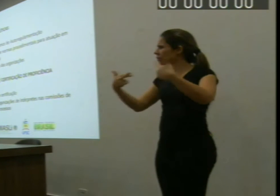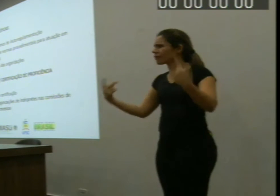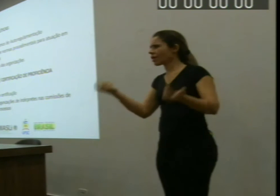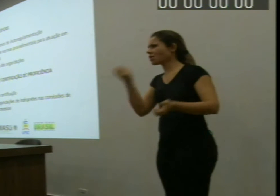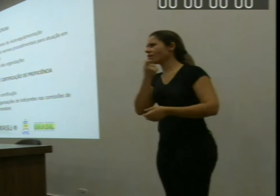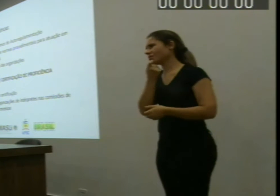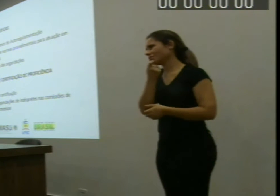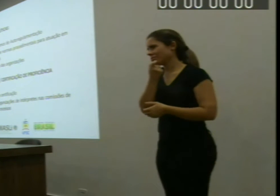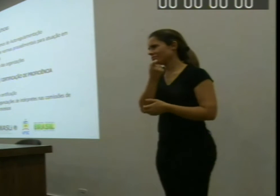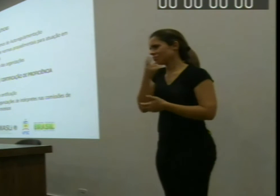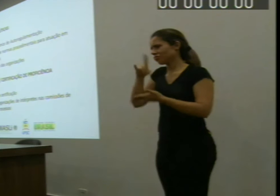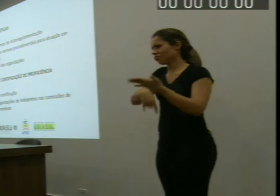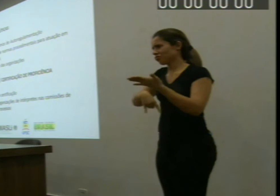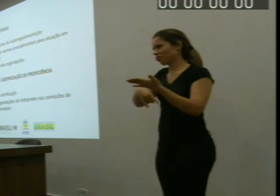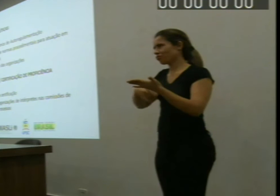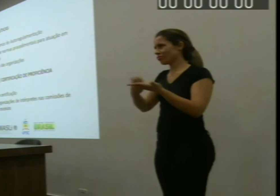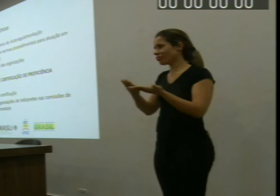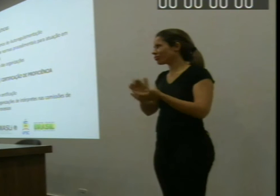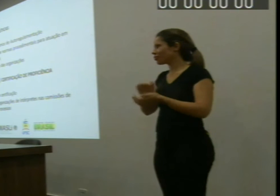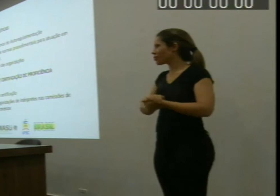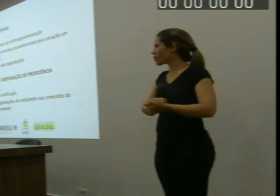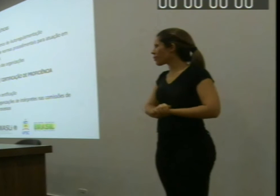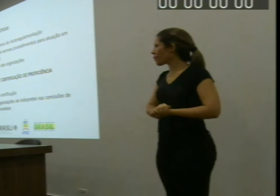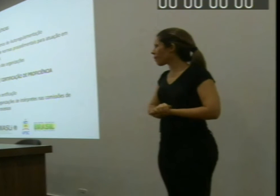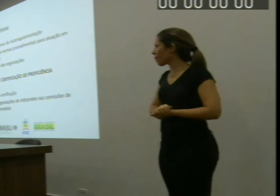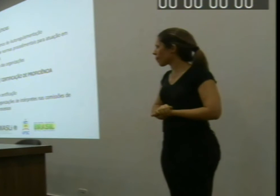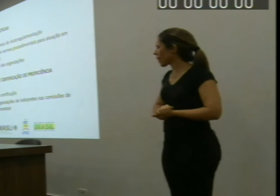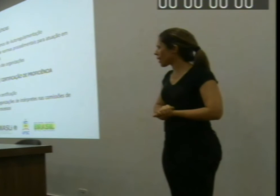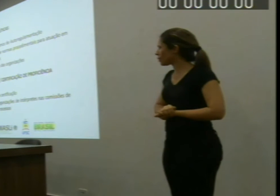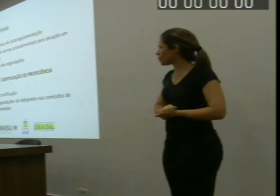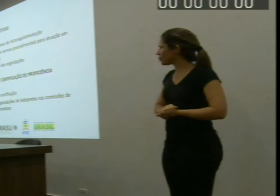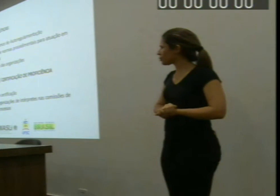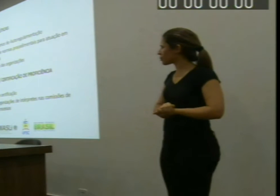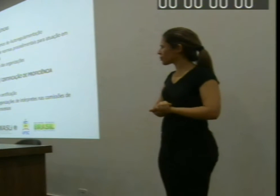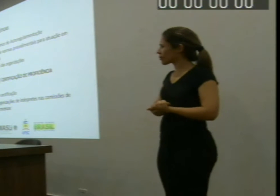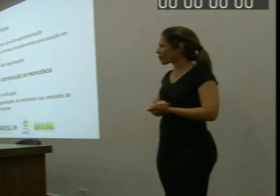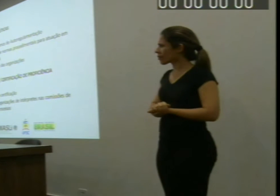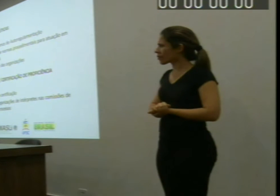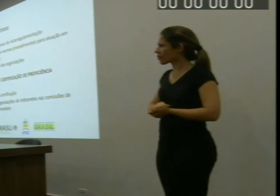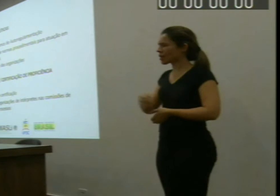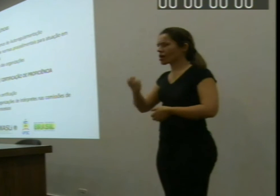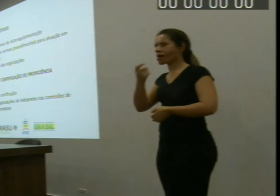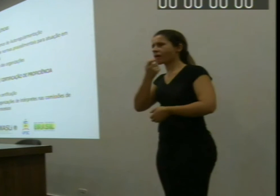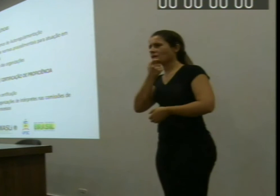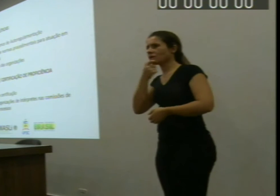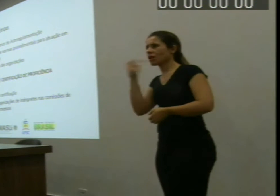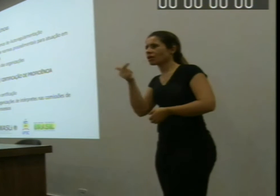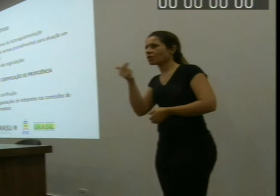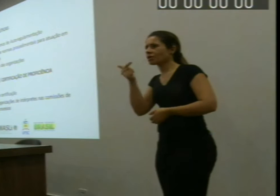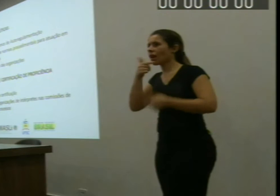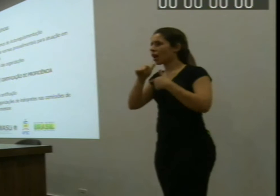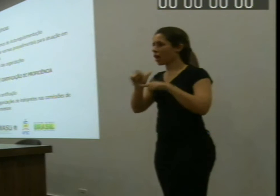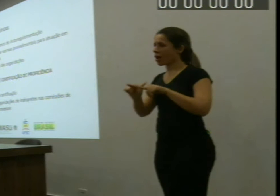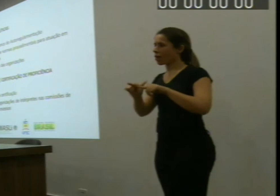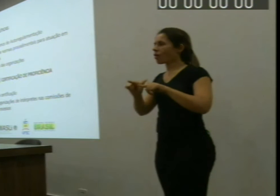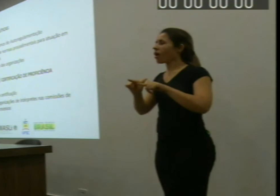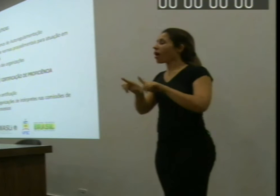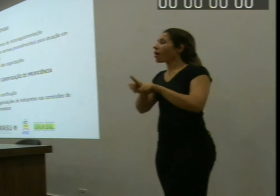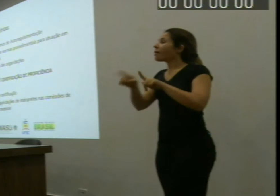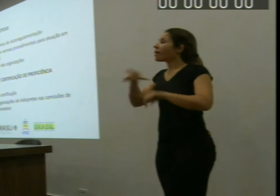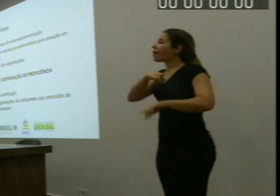uma eu não me lembro o nome agora é exatamente inglês como segunda língua né É então tem algumas